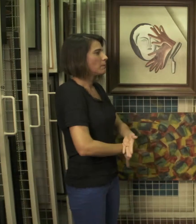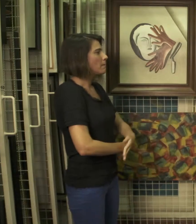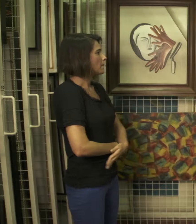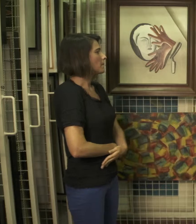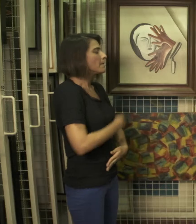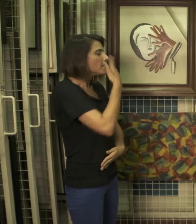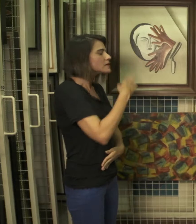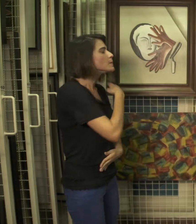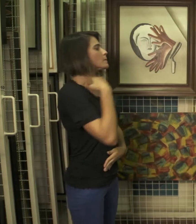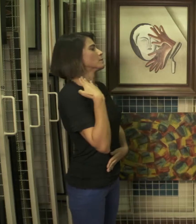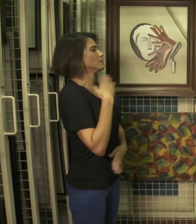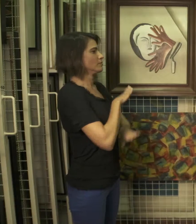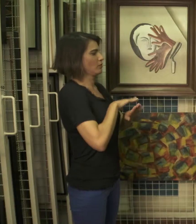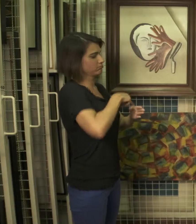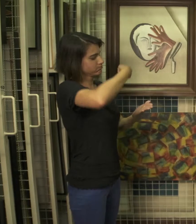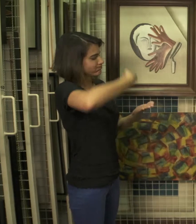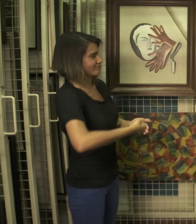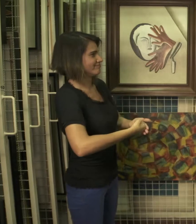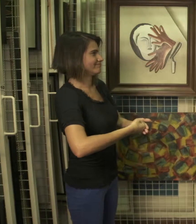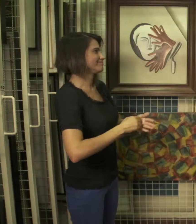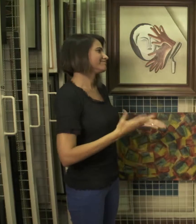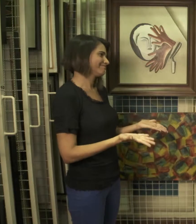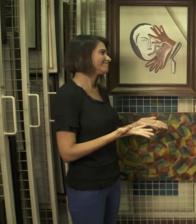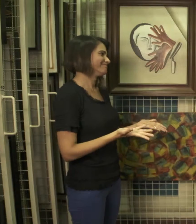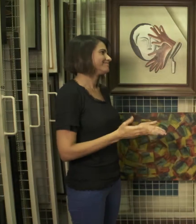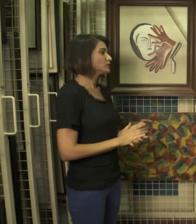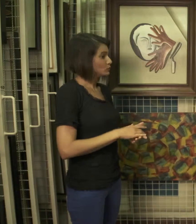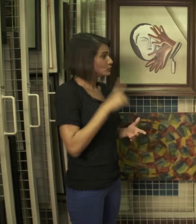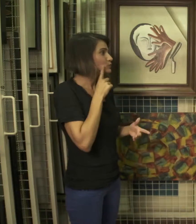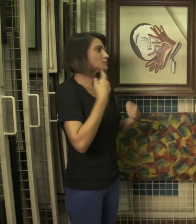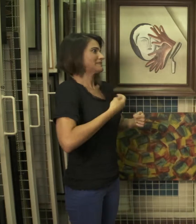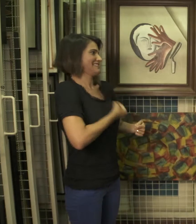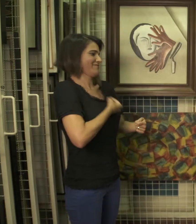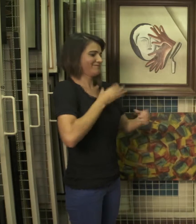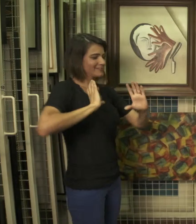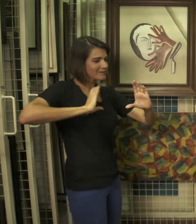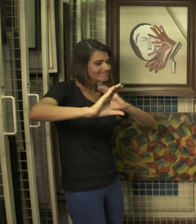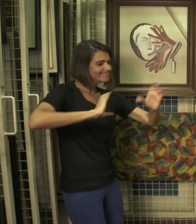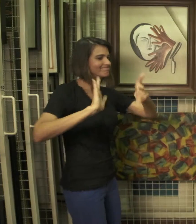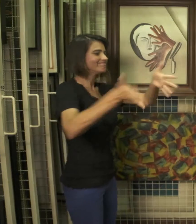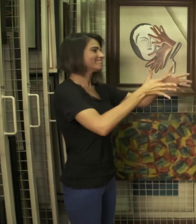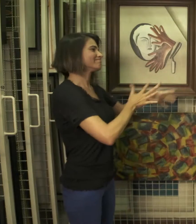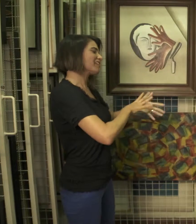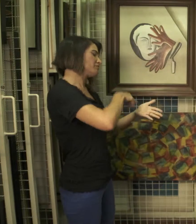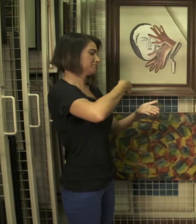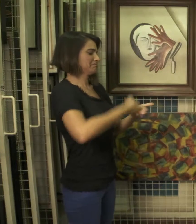do momento Em que ele perdeu As mãos Parece que ele morreu A ideia de morte Então o surdo Precisa se comunicar A partir das